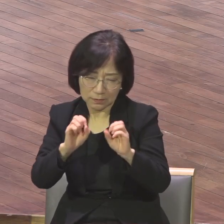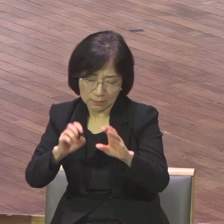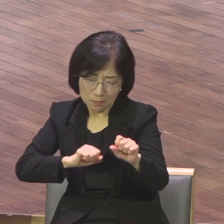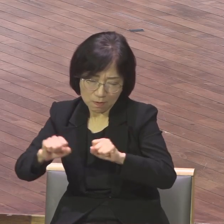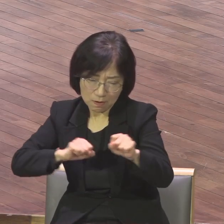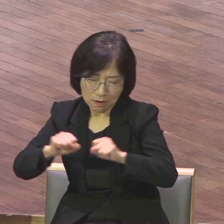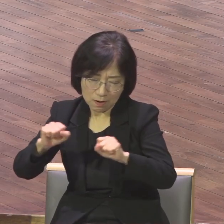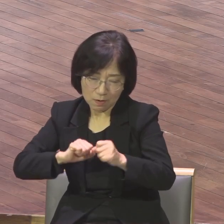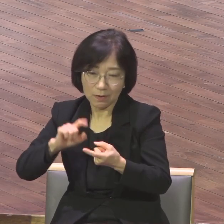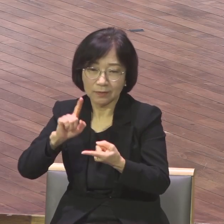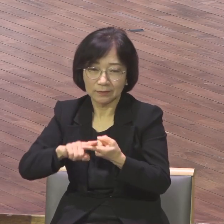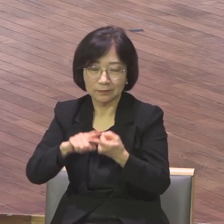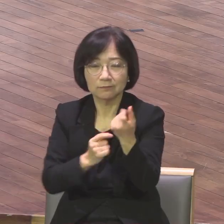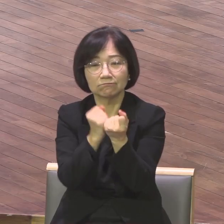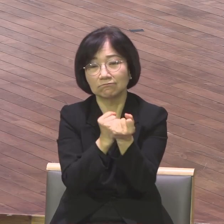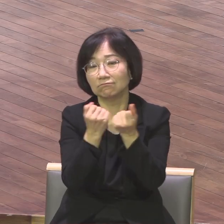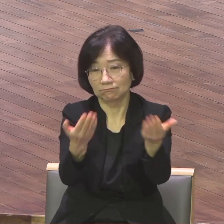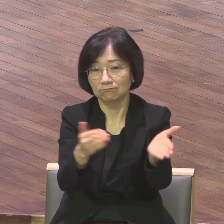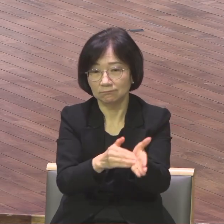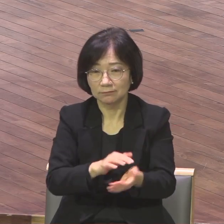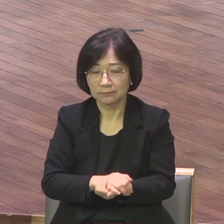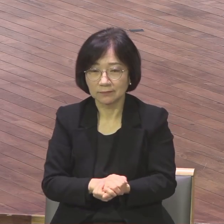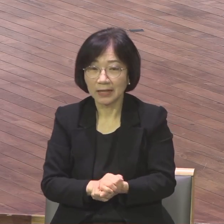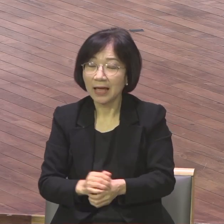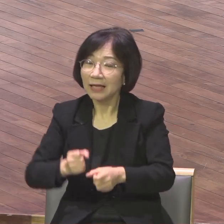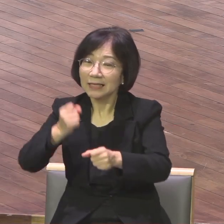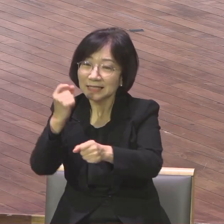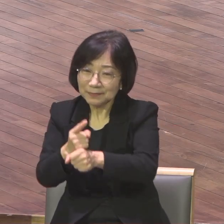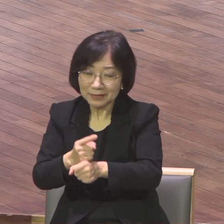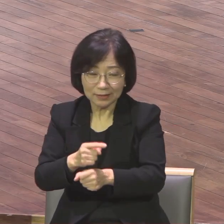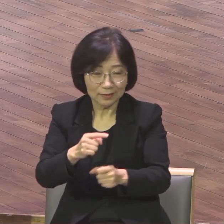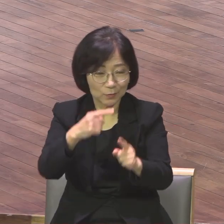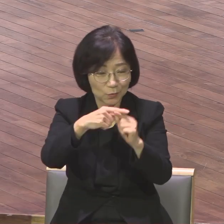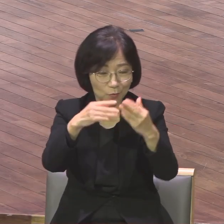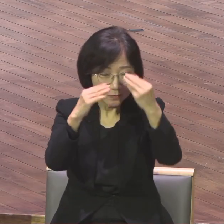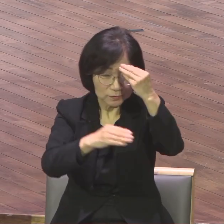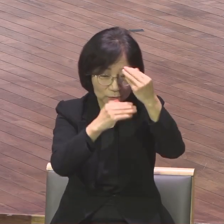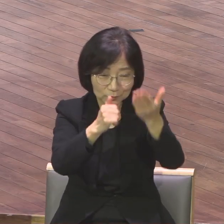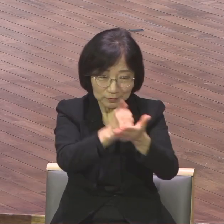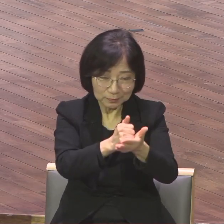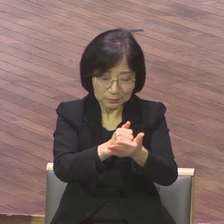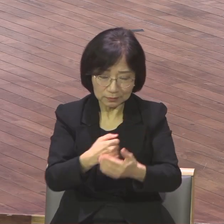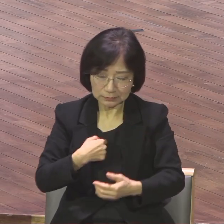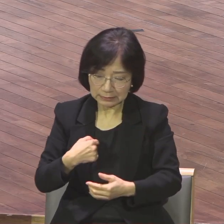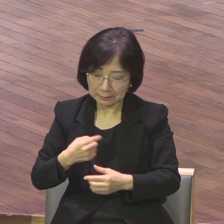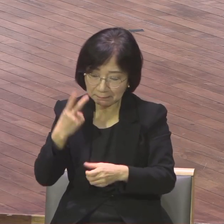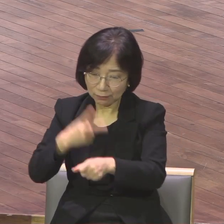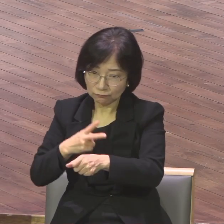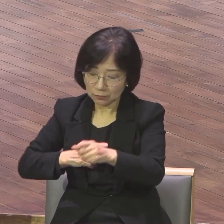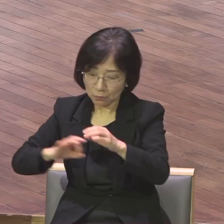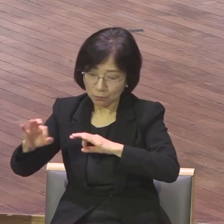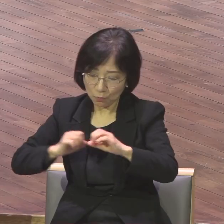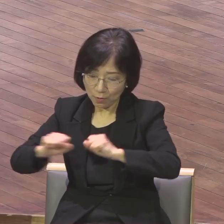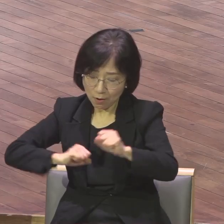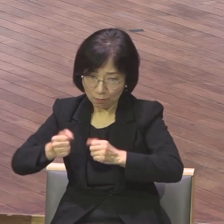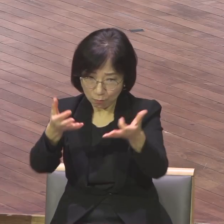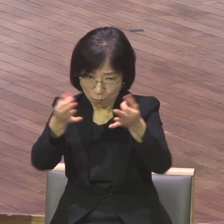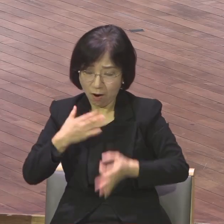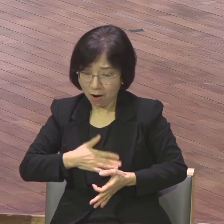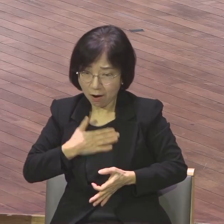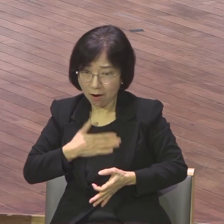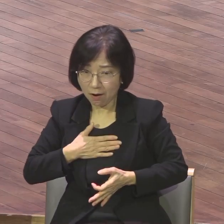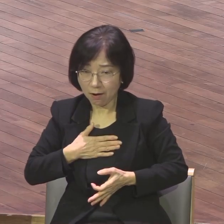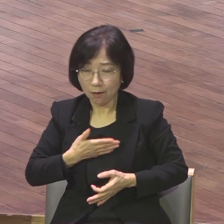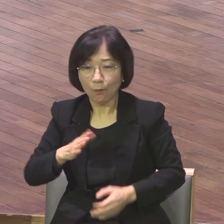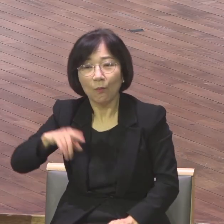여기 밝히고 있습니다. 이미 데살로니가 교회 성도들이 알고 있을 텐데 왜 굳이 이렇게